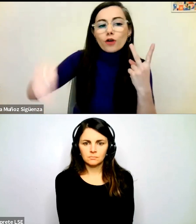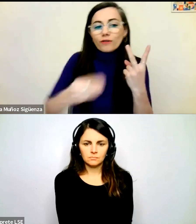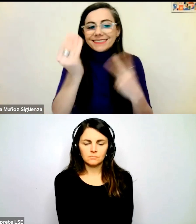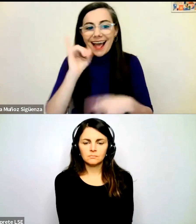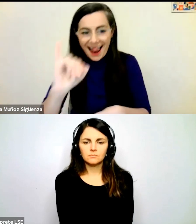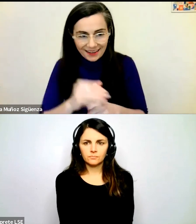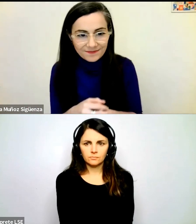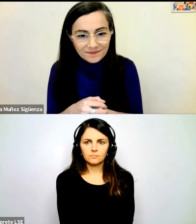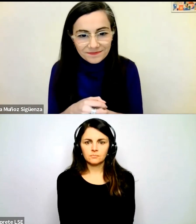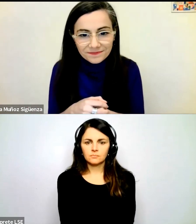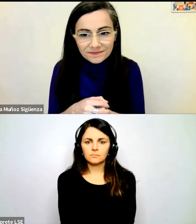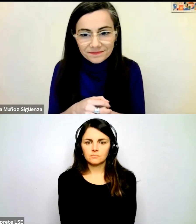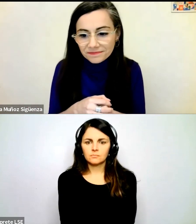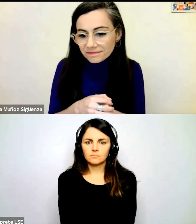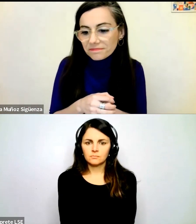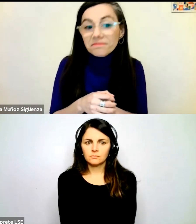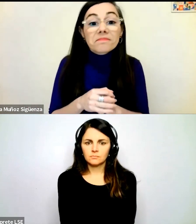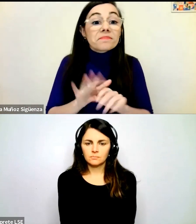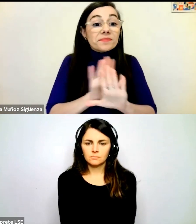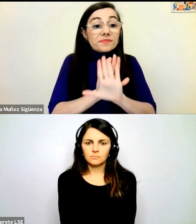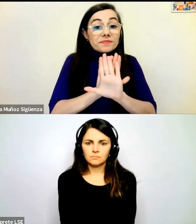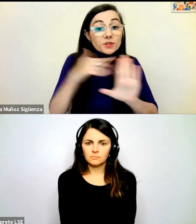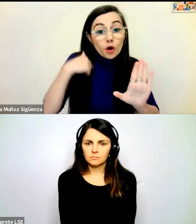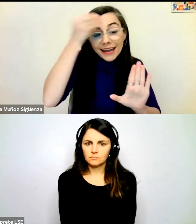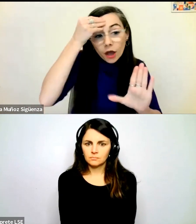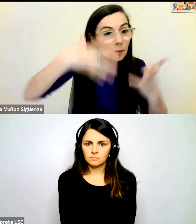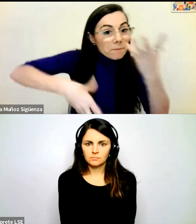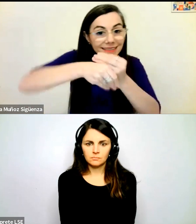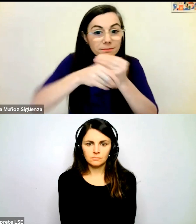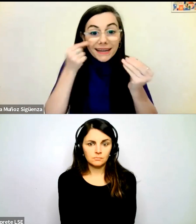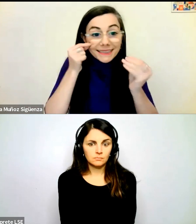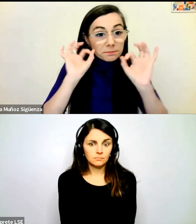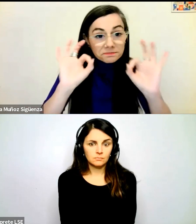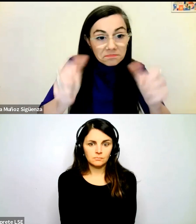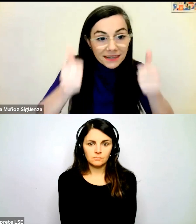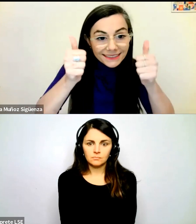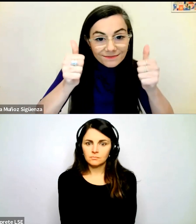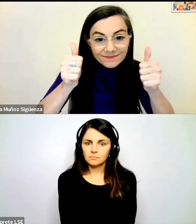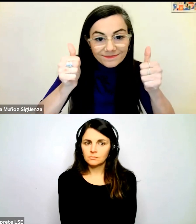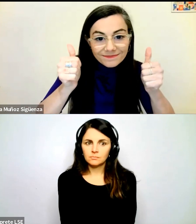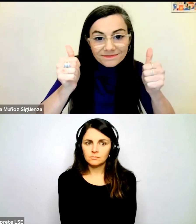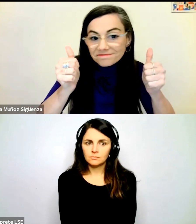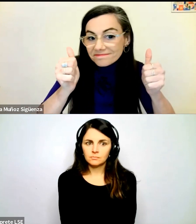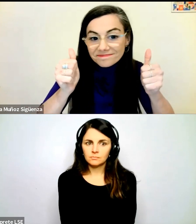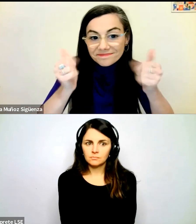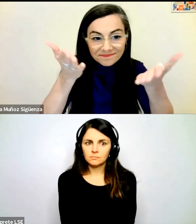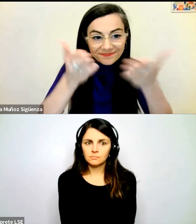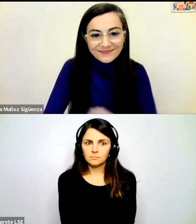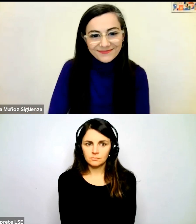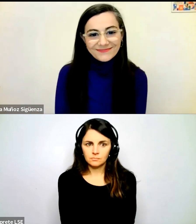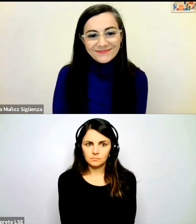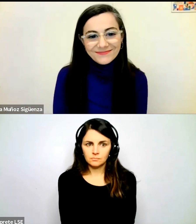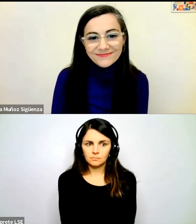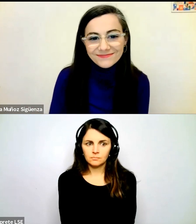para reclamar. Son los que aparecen tanto en la web de Leysign como en la web de la guía de autodefensa. Por mi parte, nada más, Patri, no sé si